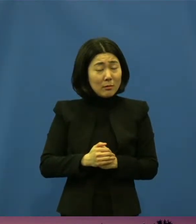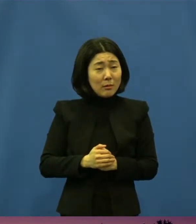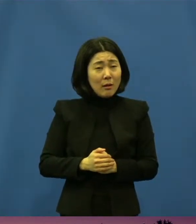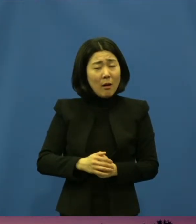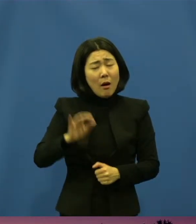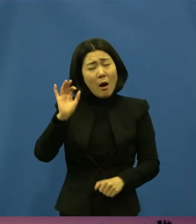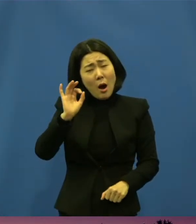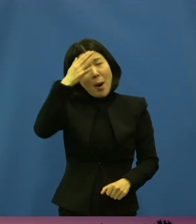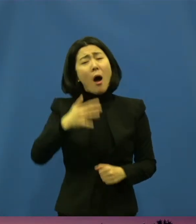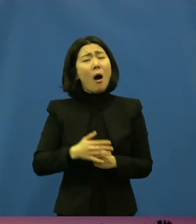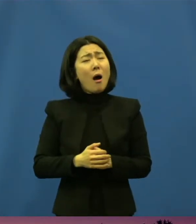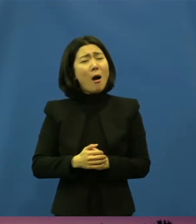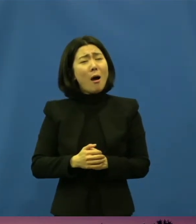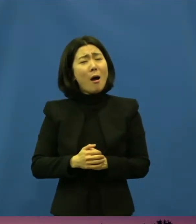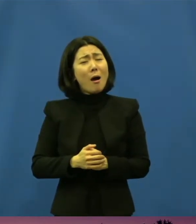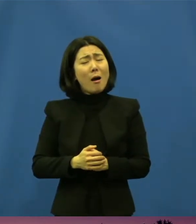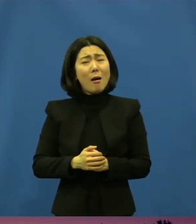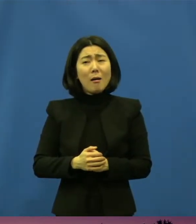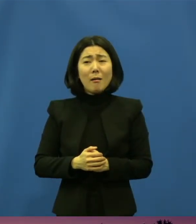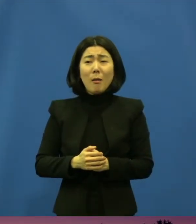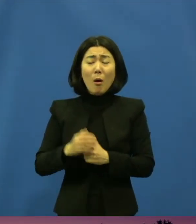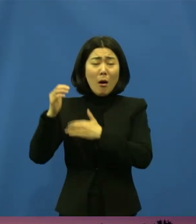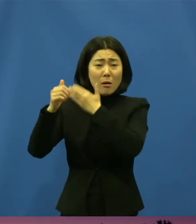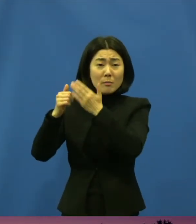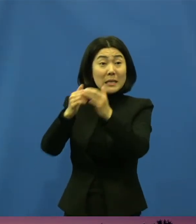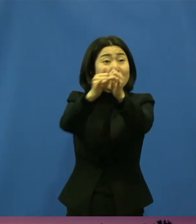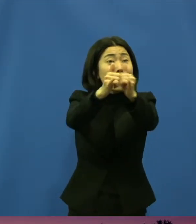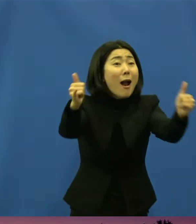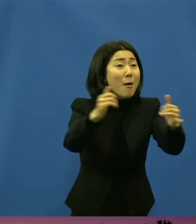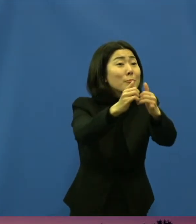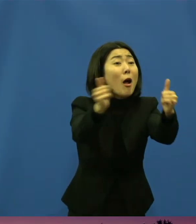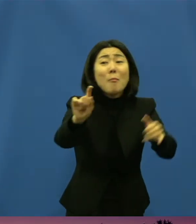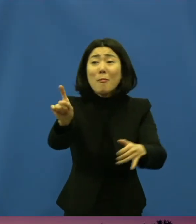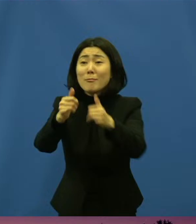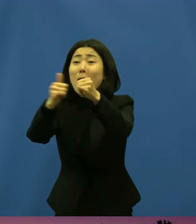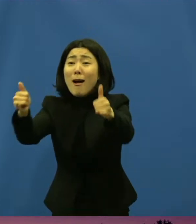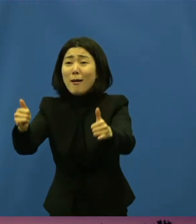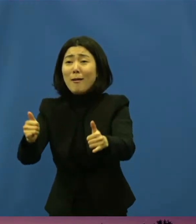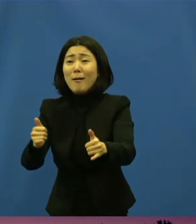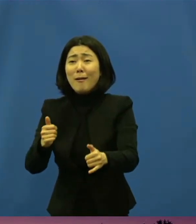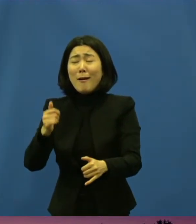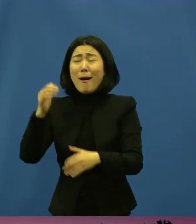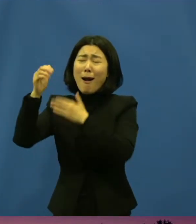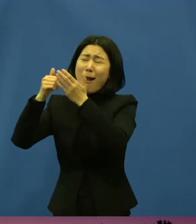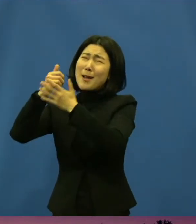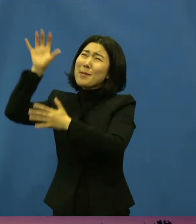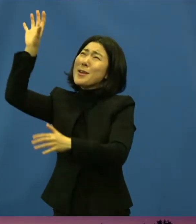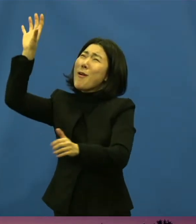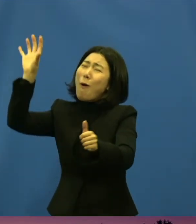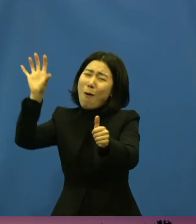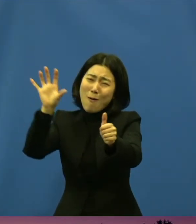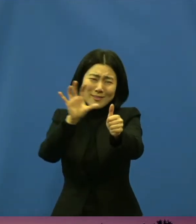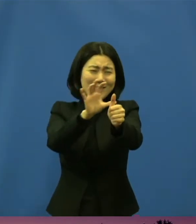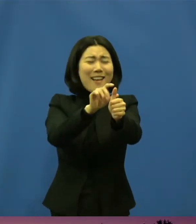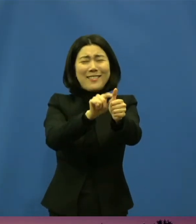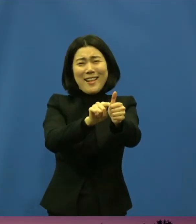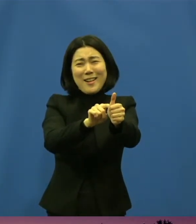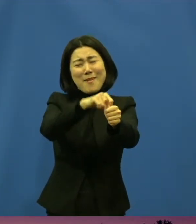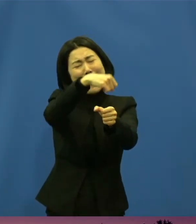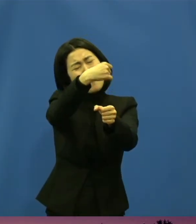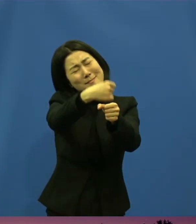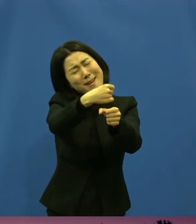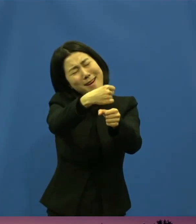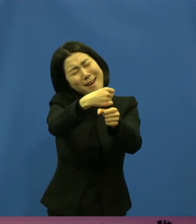여러분, 인간도 글작품으로 만드셨어요. 얼마나 보시기에 아름다운 존재. 여러분,